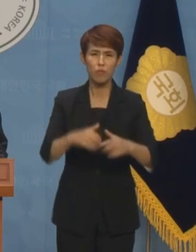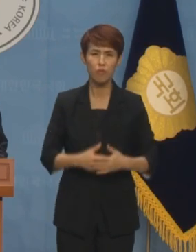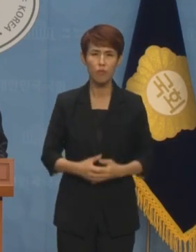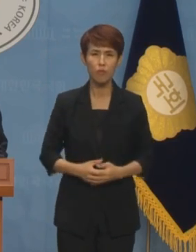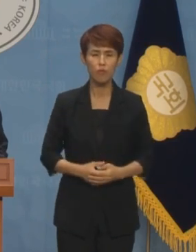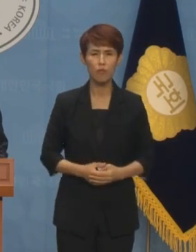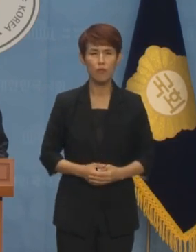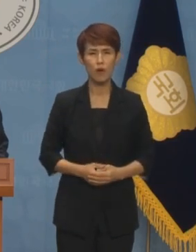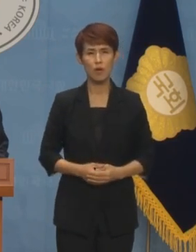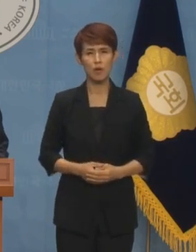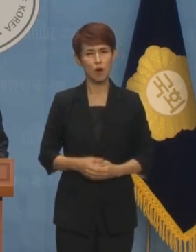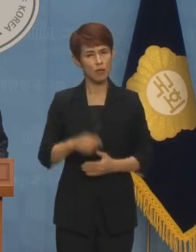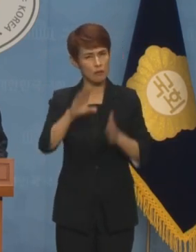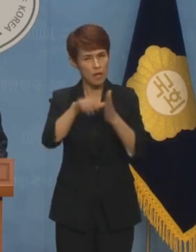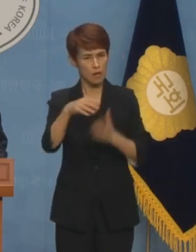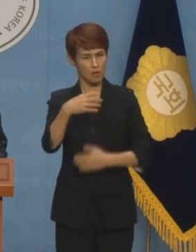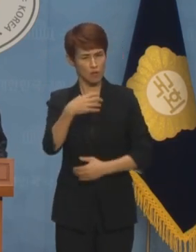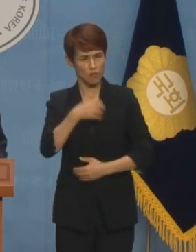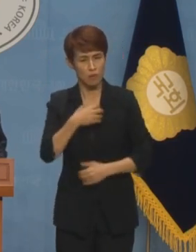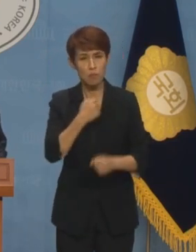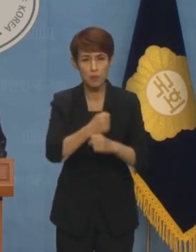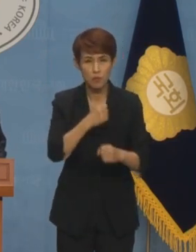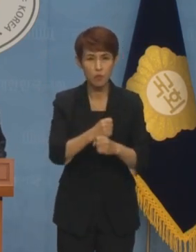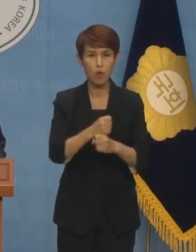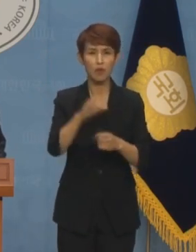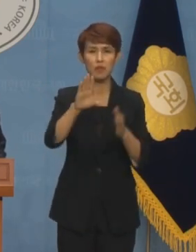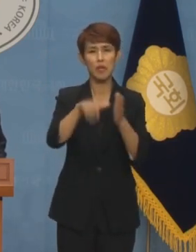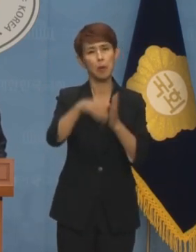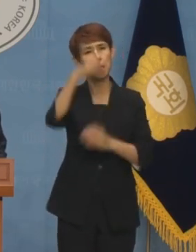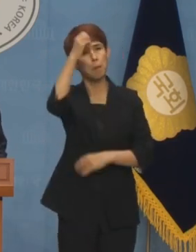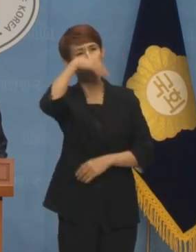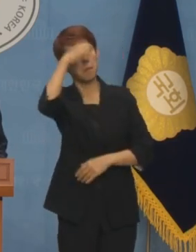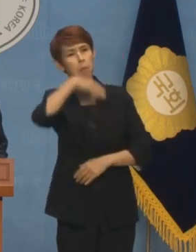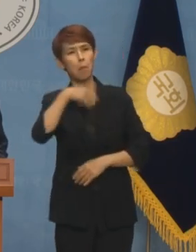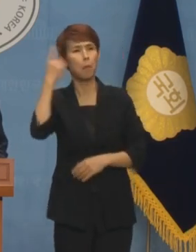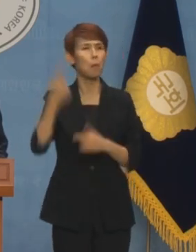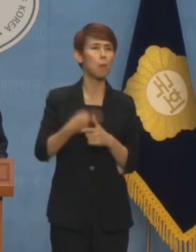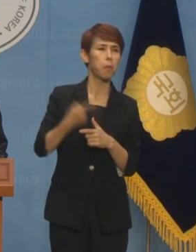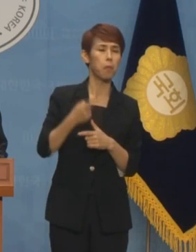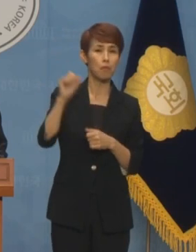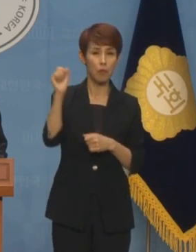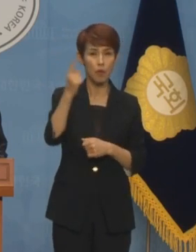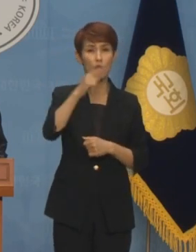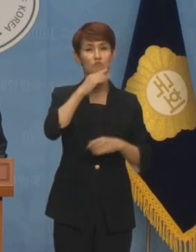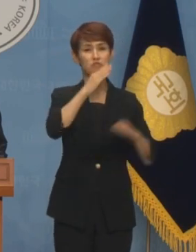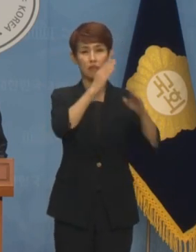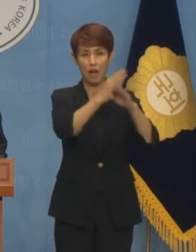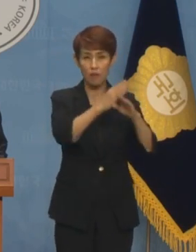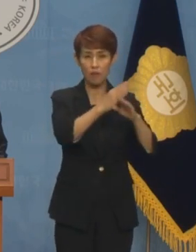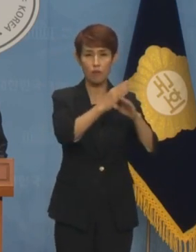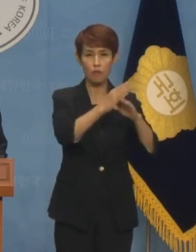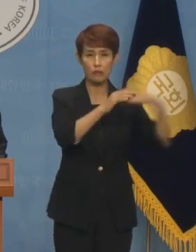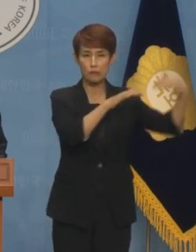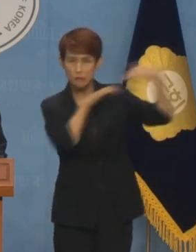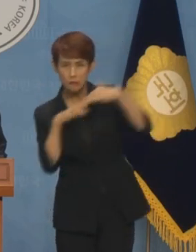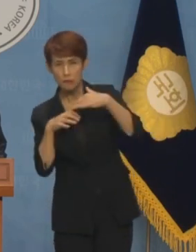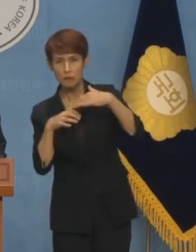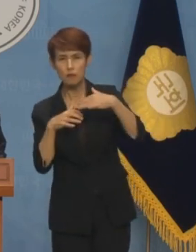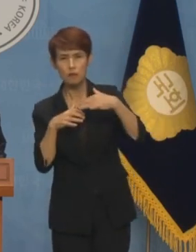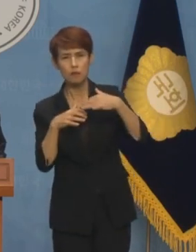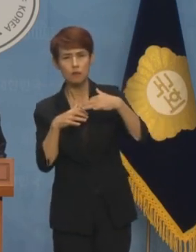한편으로는 위기를 조장하고 한편으로는 빈틈을 보여 북의 도발을 유도하겠다는 것은 아닌지